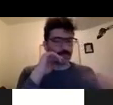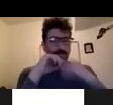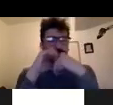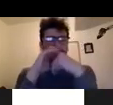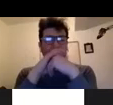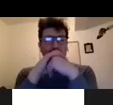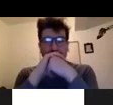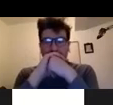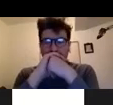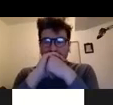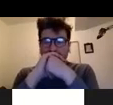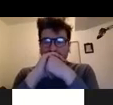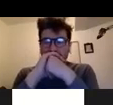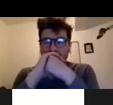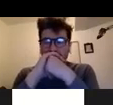¿Avanzo?